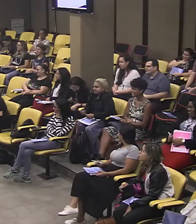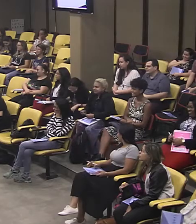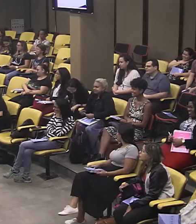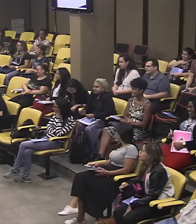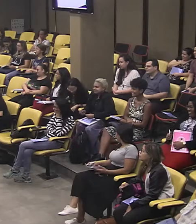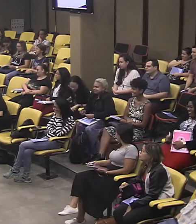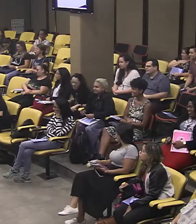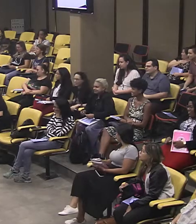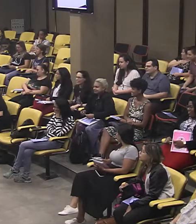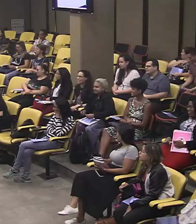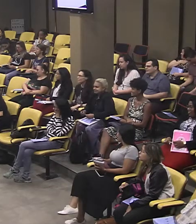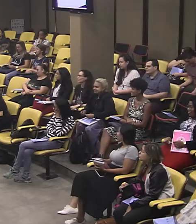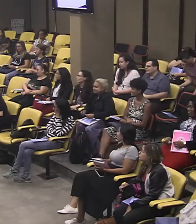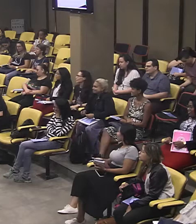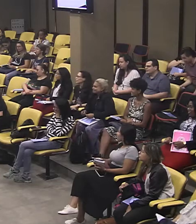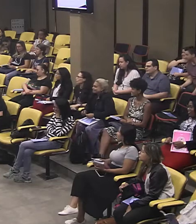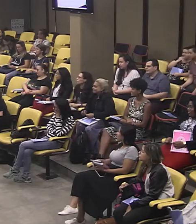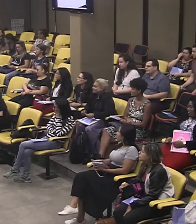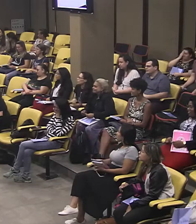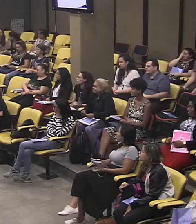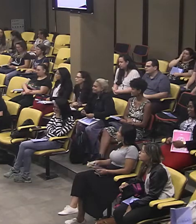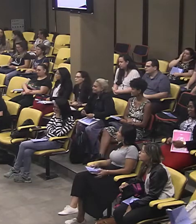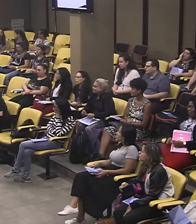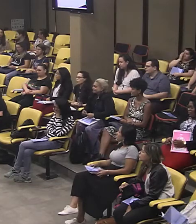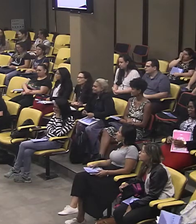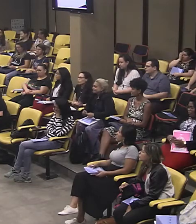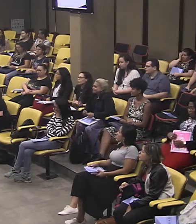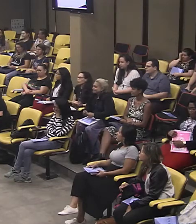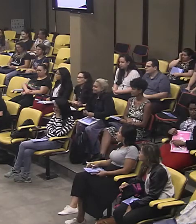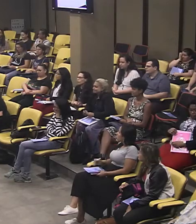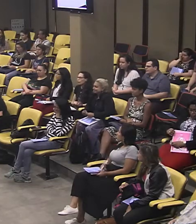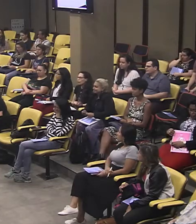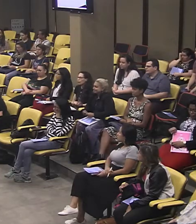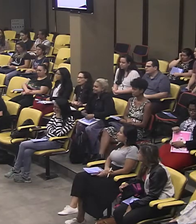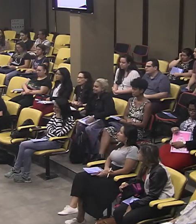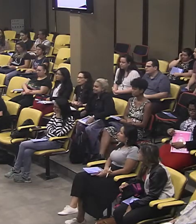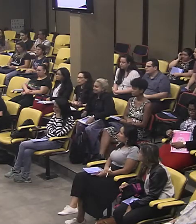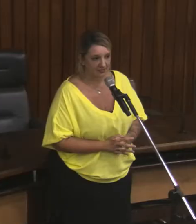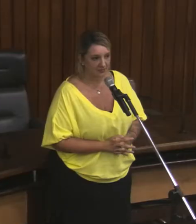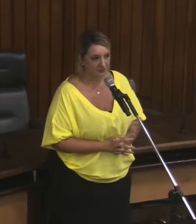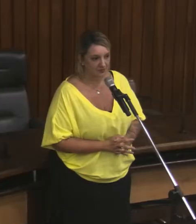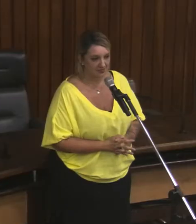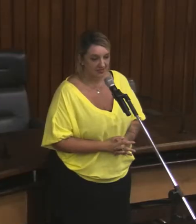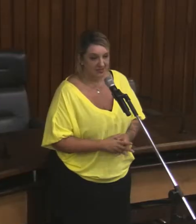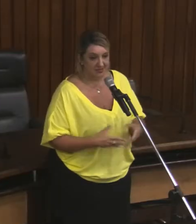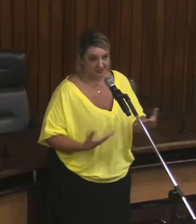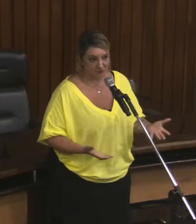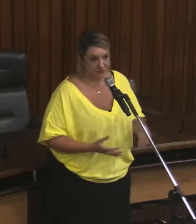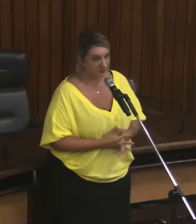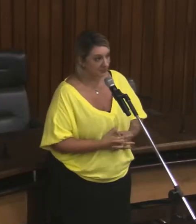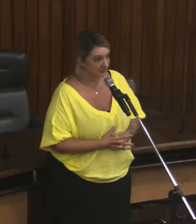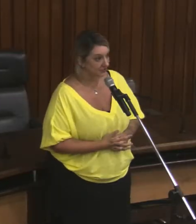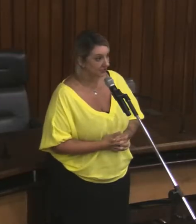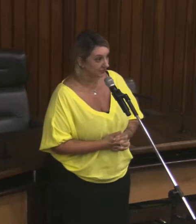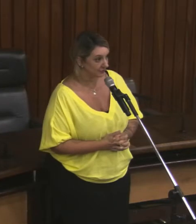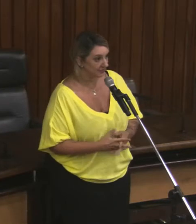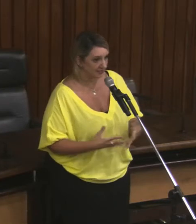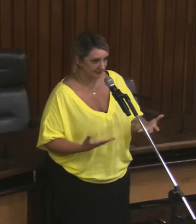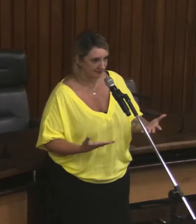só um pouquinho. Mas é isso. Tá? Vocês sejam muito bem-vindos. Esse curso está existindo, né?